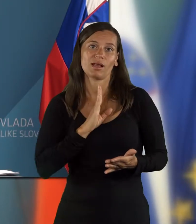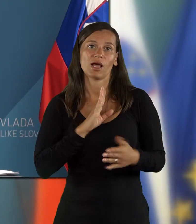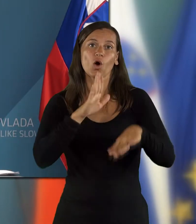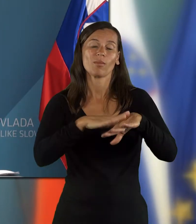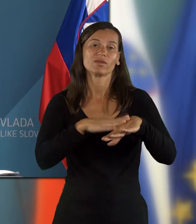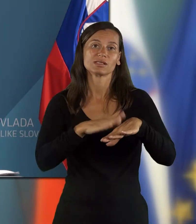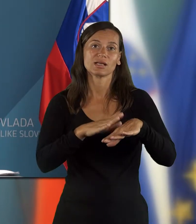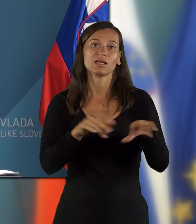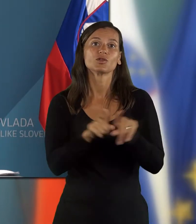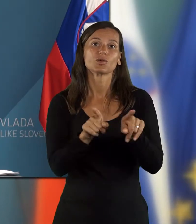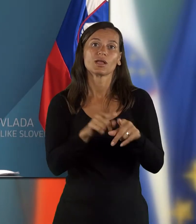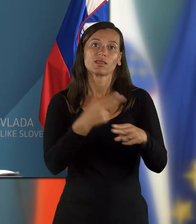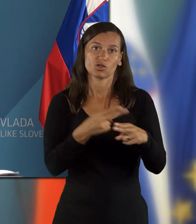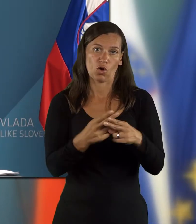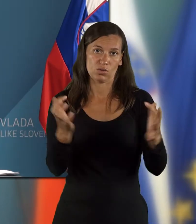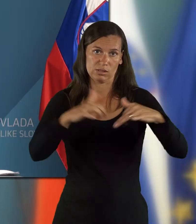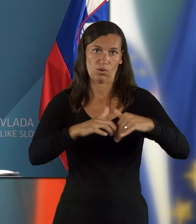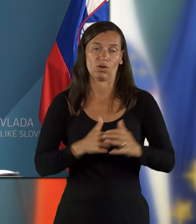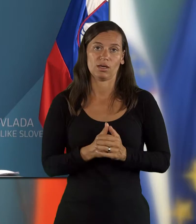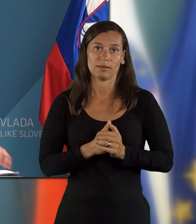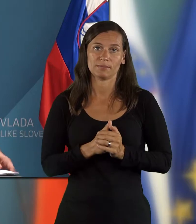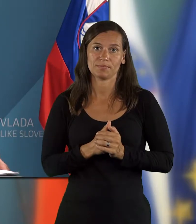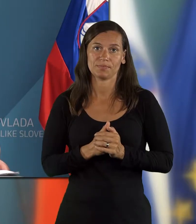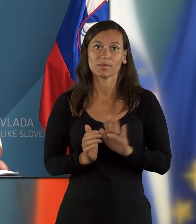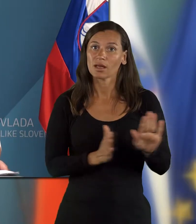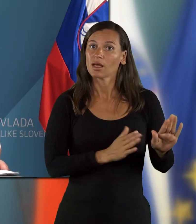ponedeljek obvestili tudi Državni zbor.